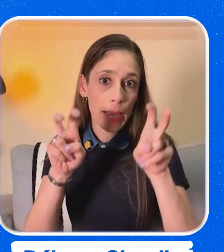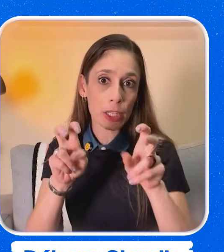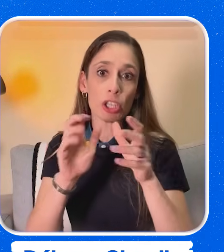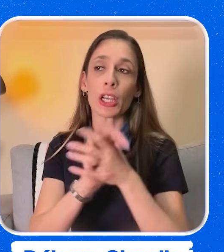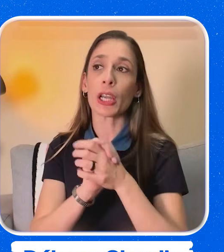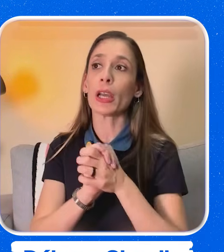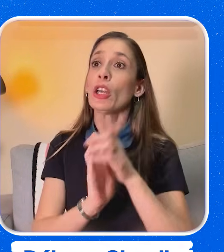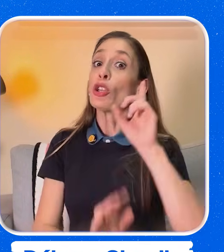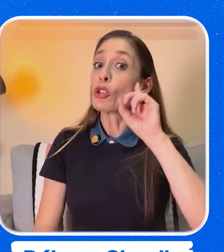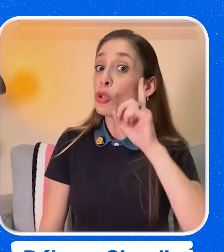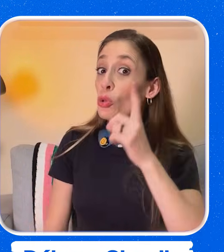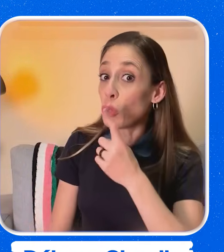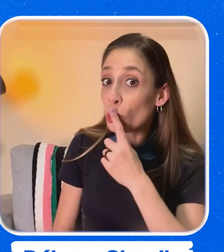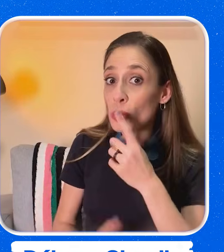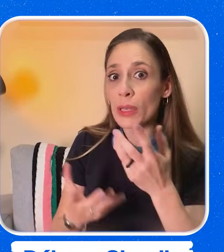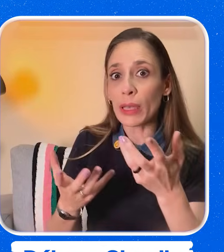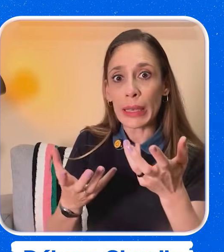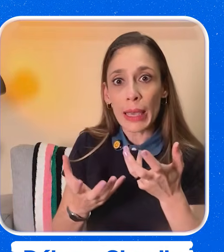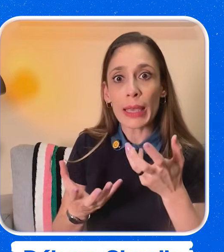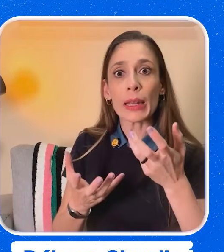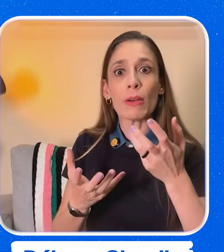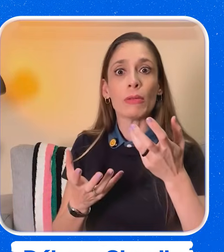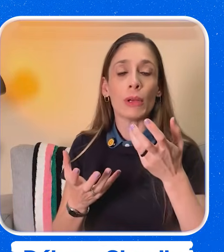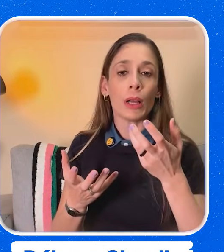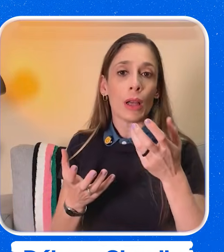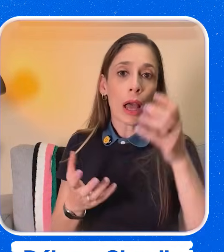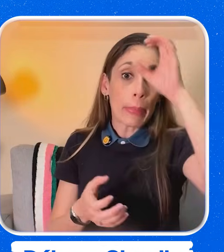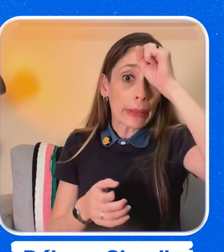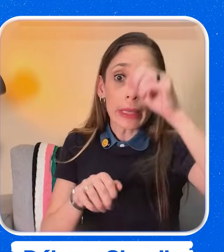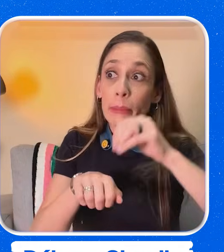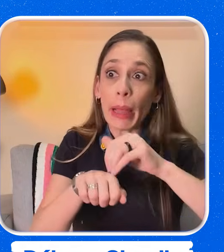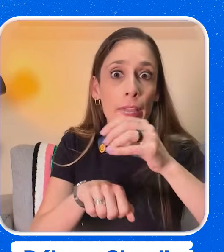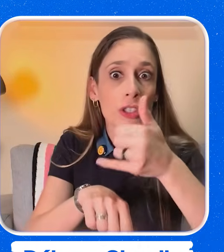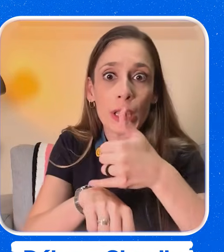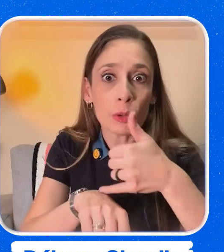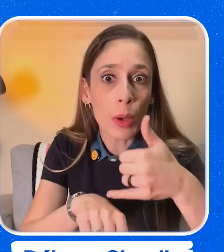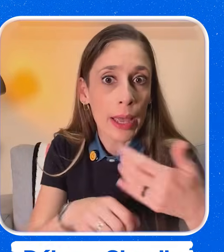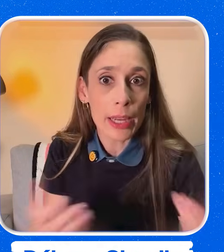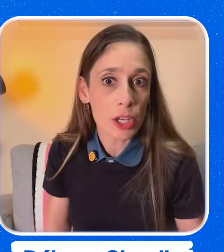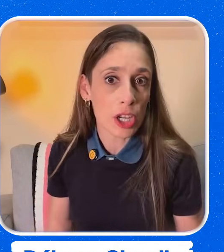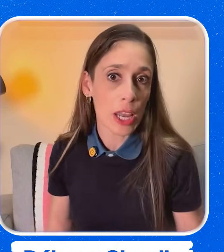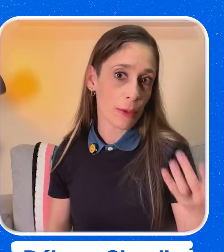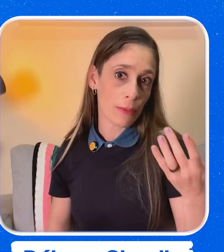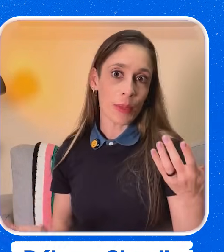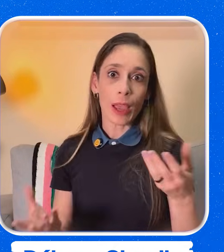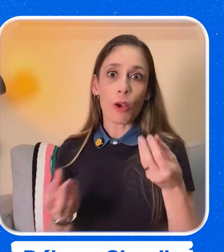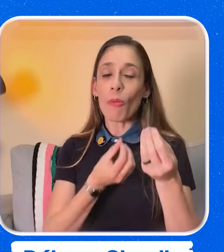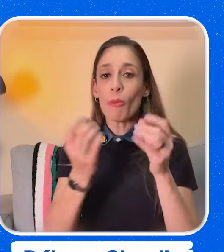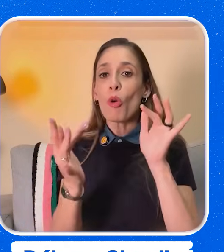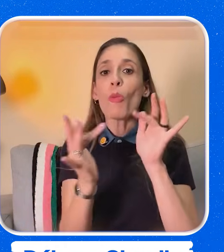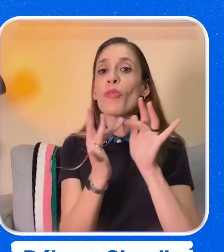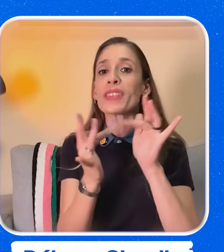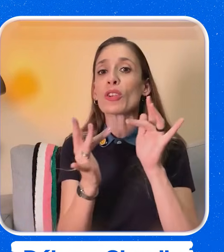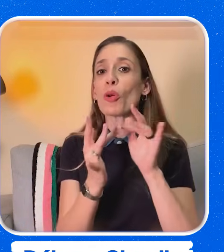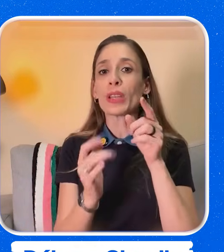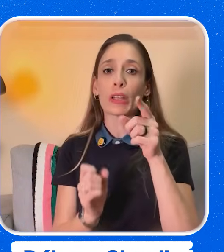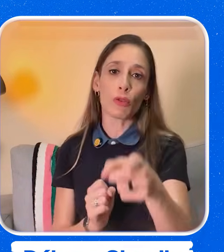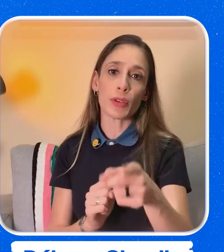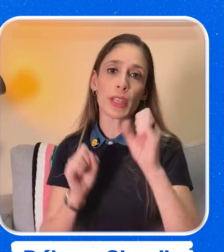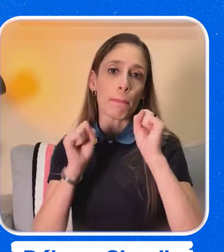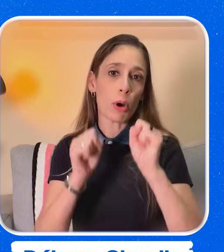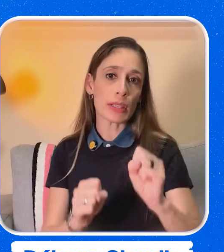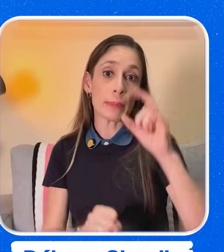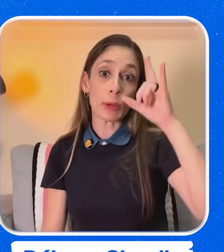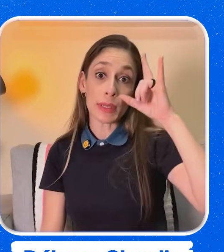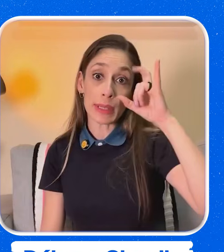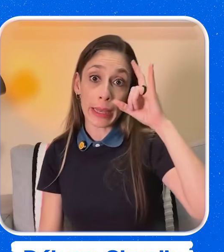essa temática, surdos que queiram aprender mais de tatuagem, né? Como fazer contato